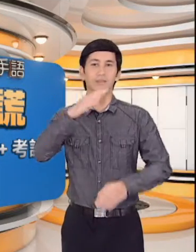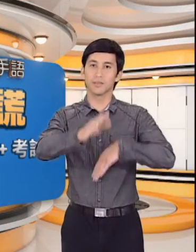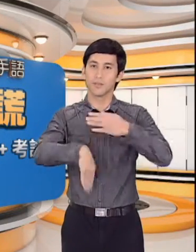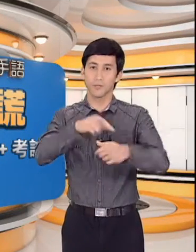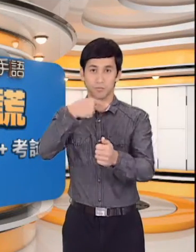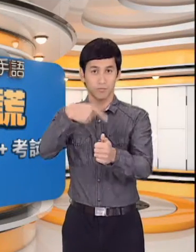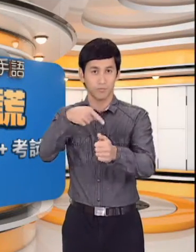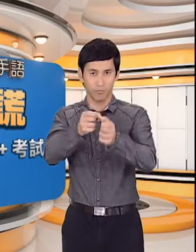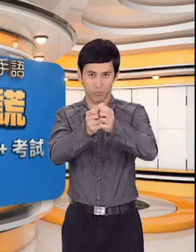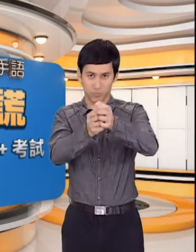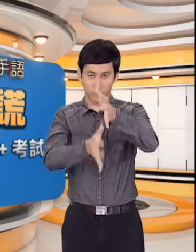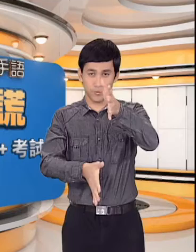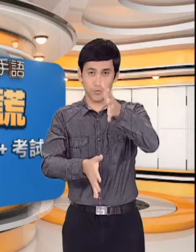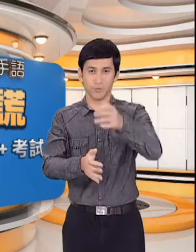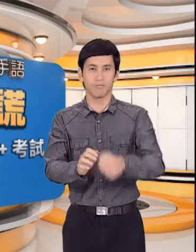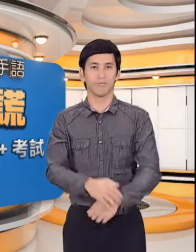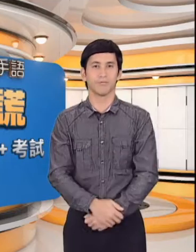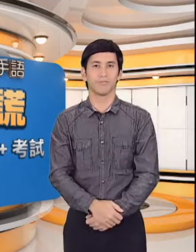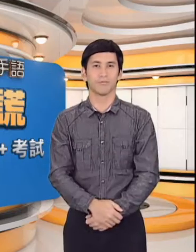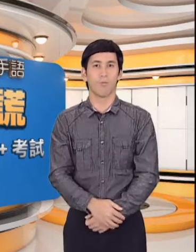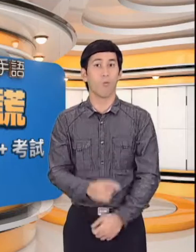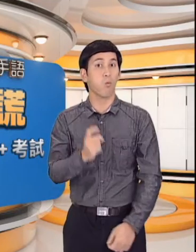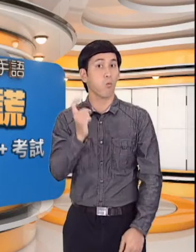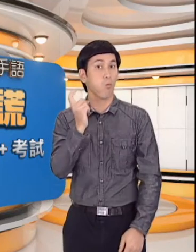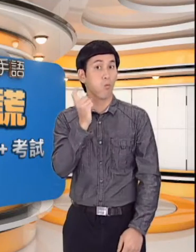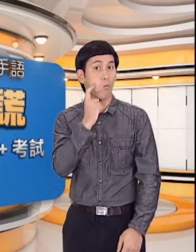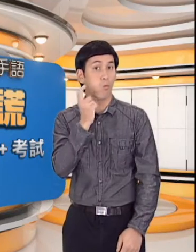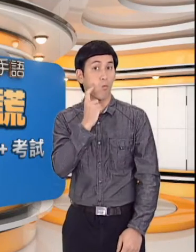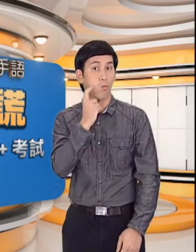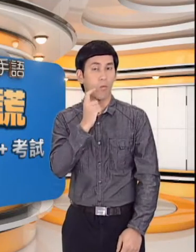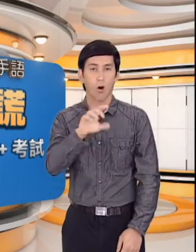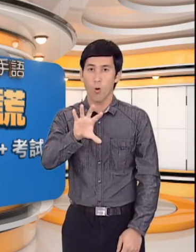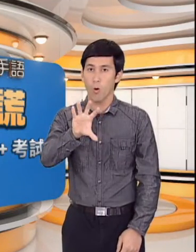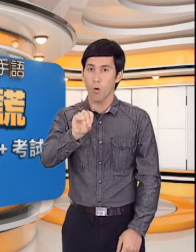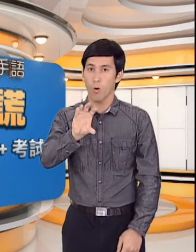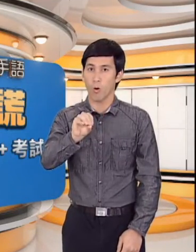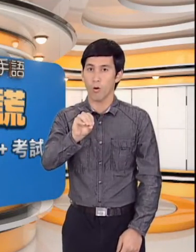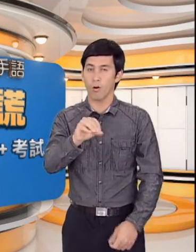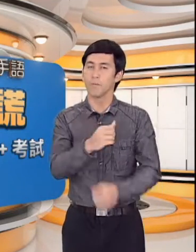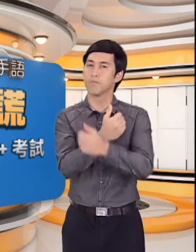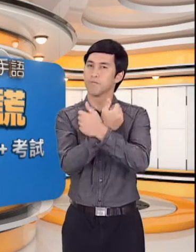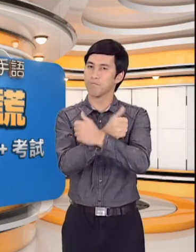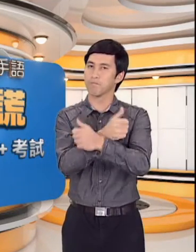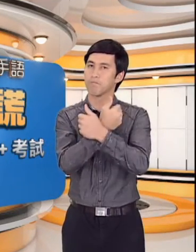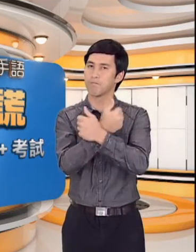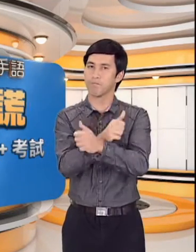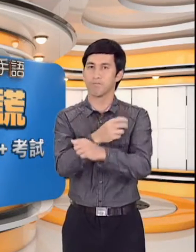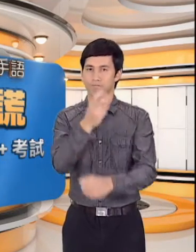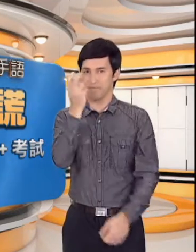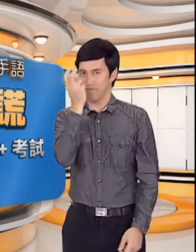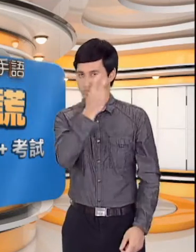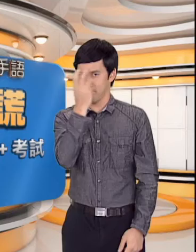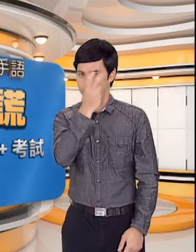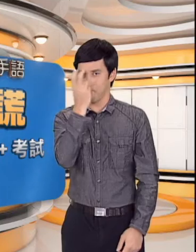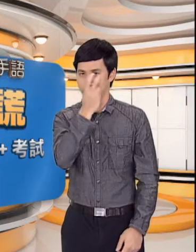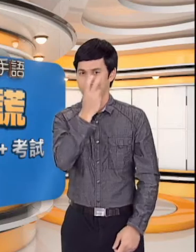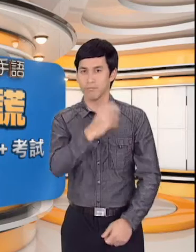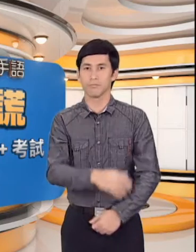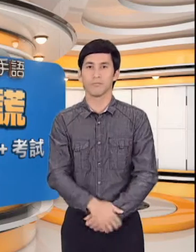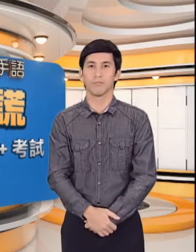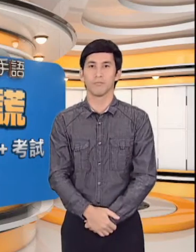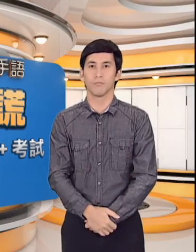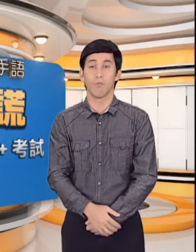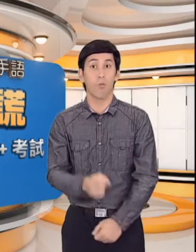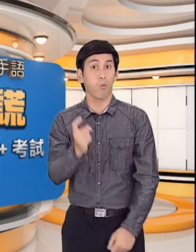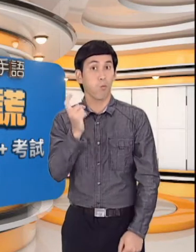今天的新闻通就来学测谎的手语要怎么比，先比假说谎有没有考试，再加上